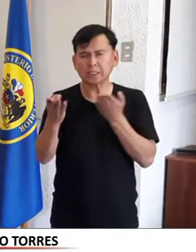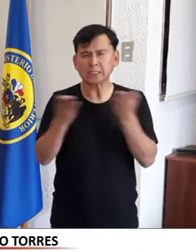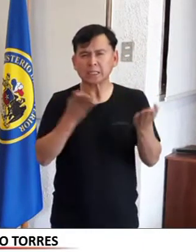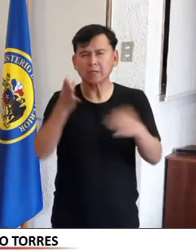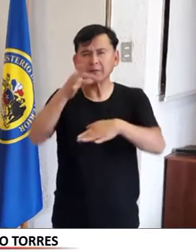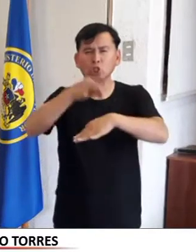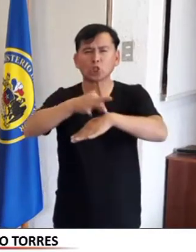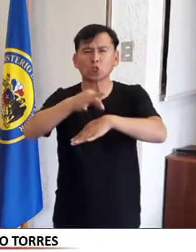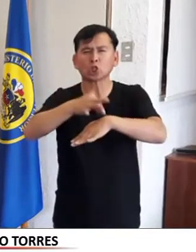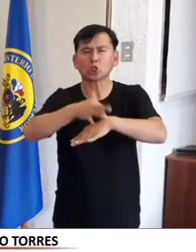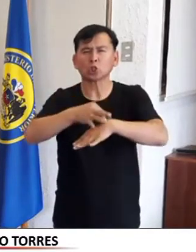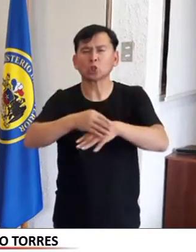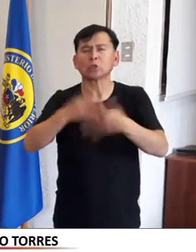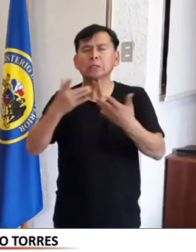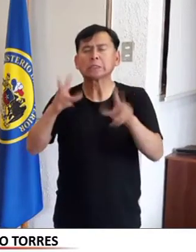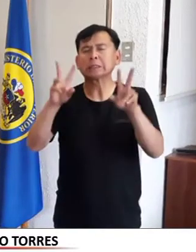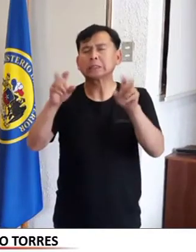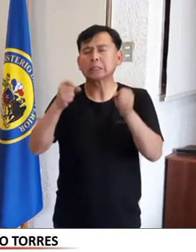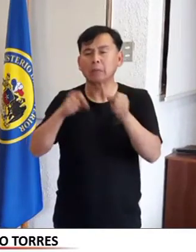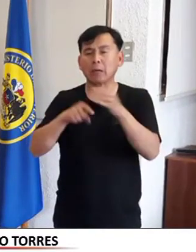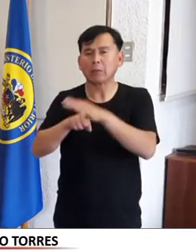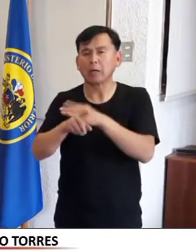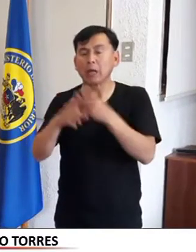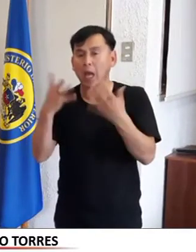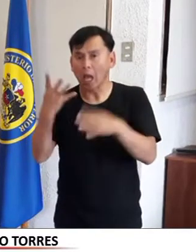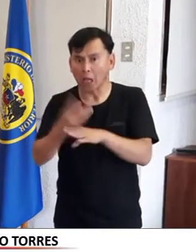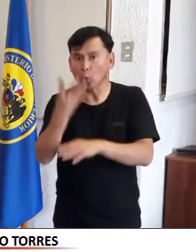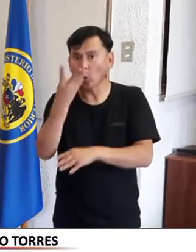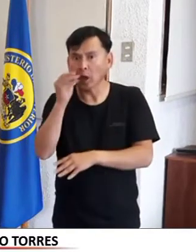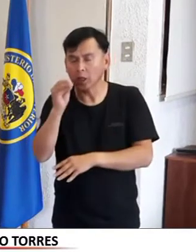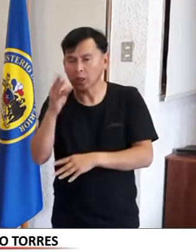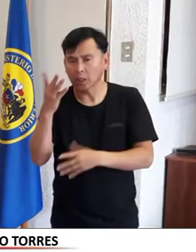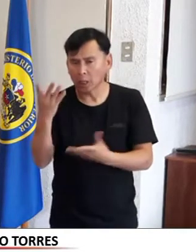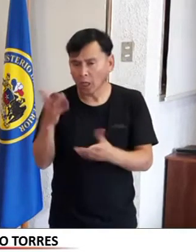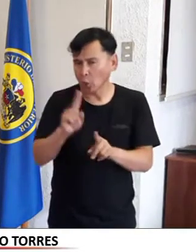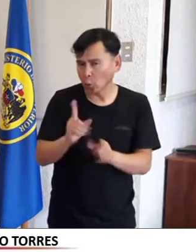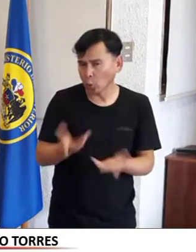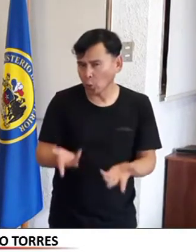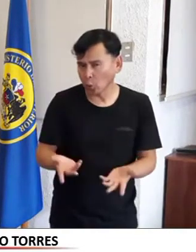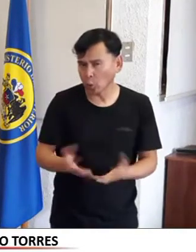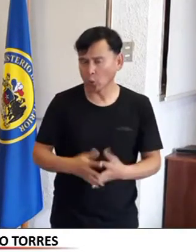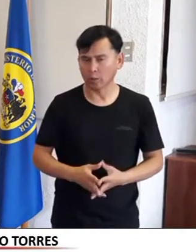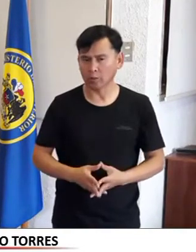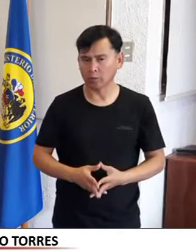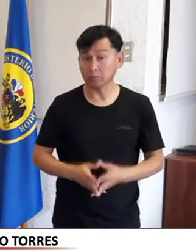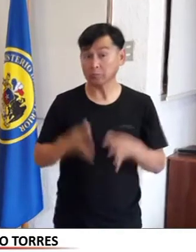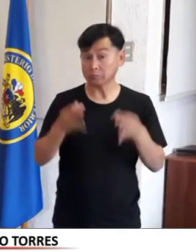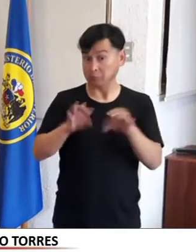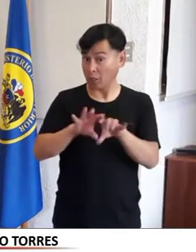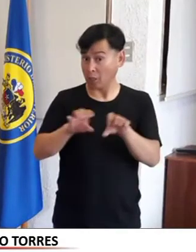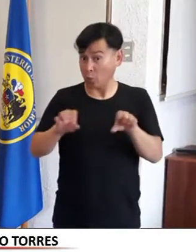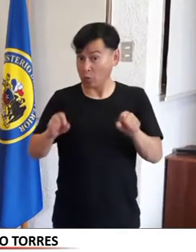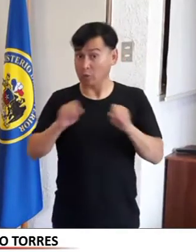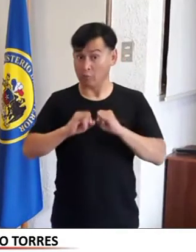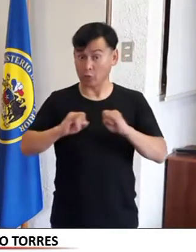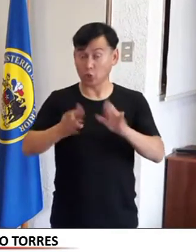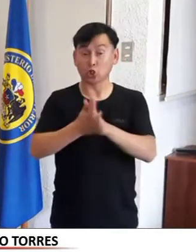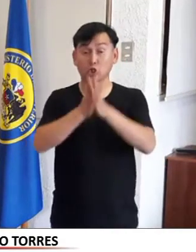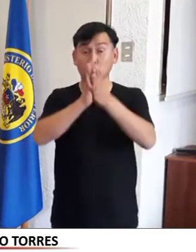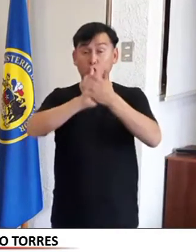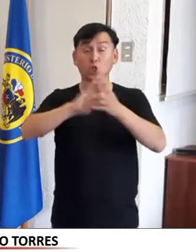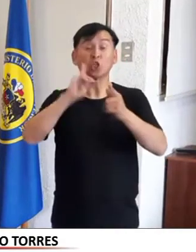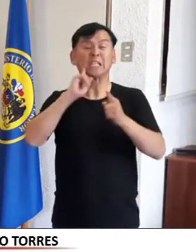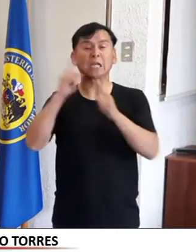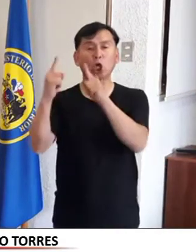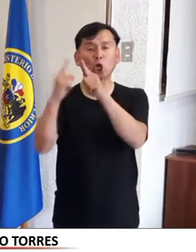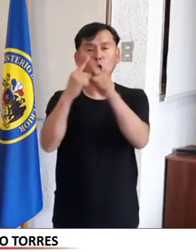de medicina del hospital resguardando internos, ¿harán cuarentena? De acuerdo a lo que informé, todos los que fueron